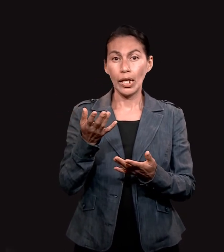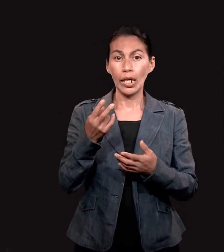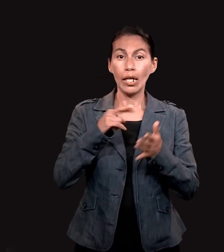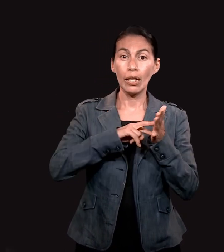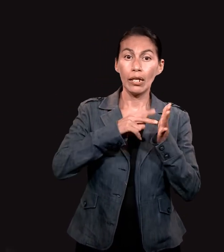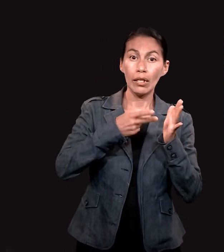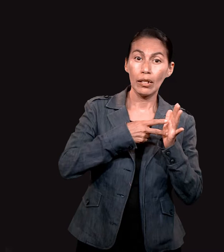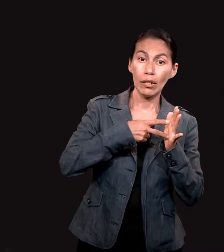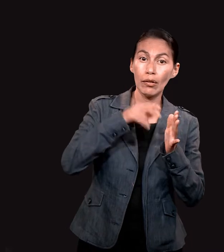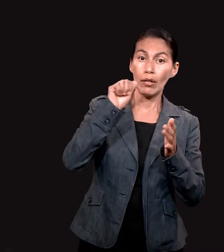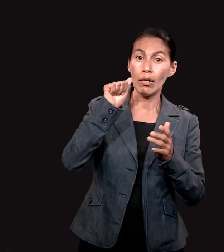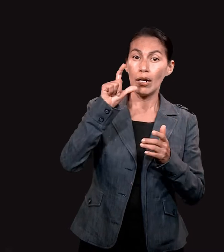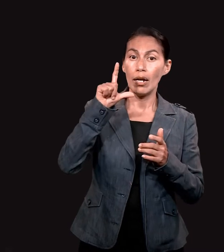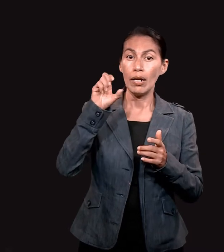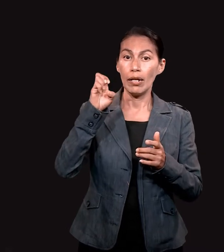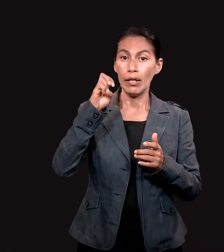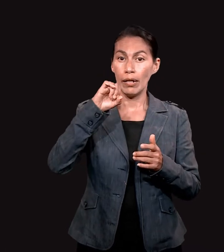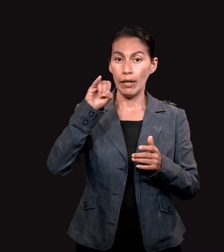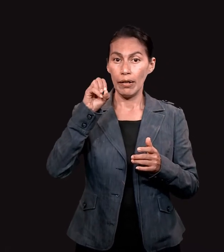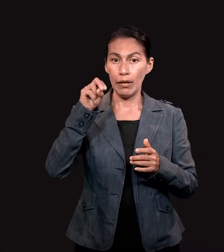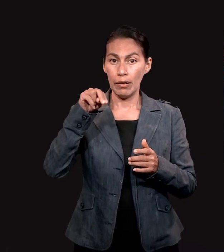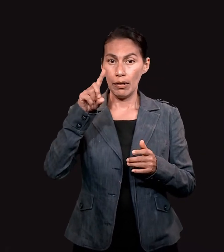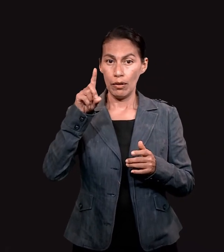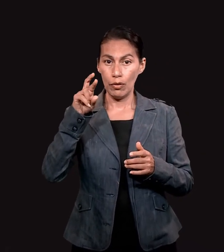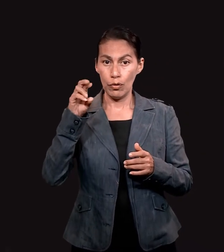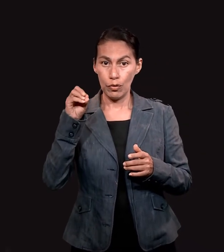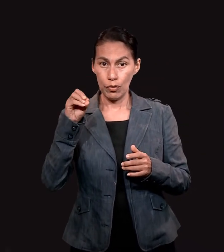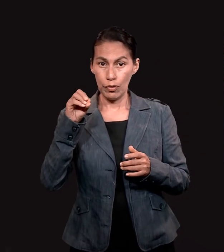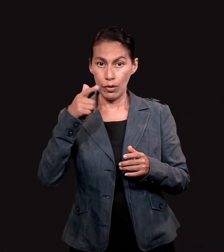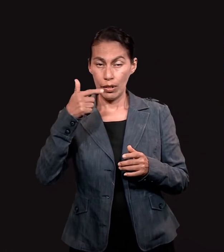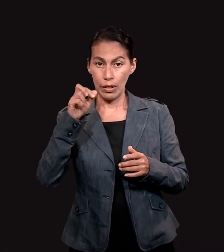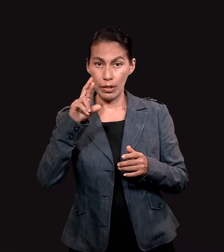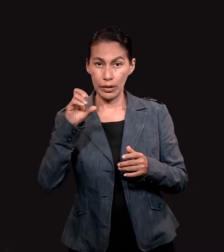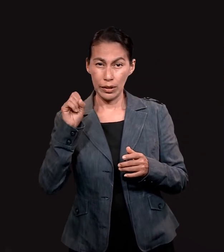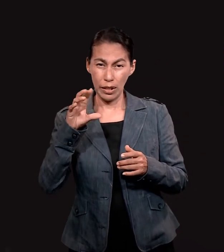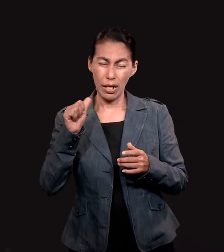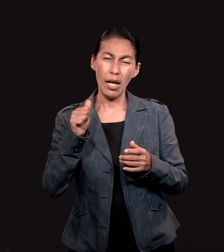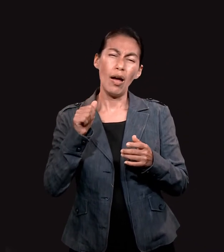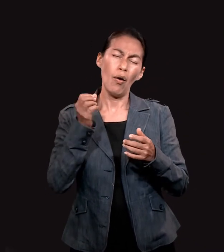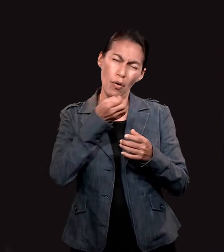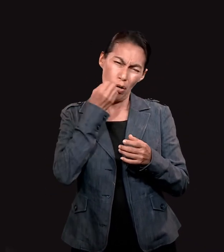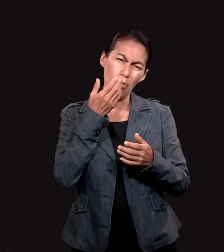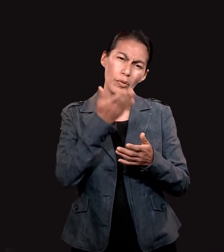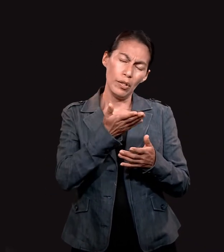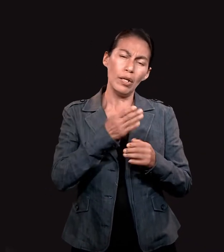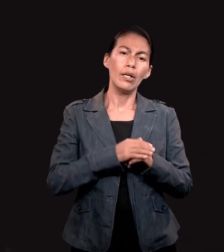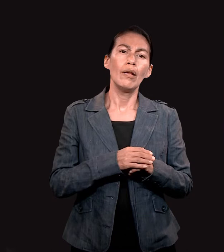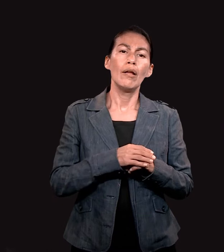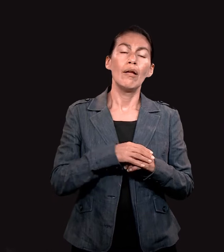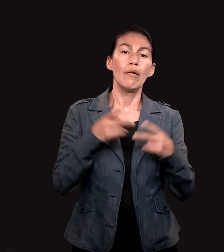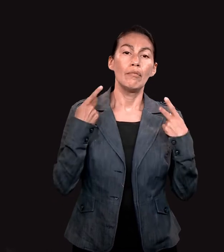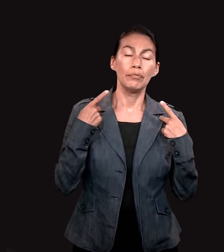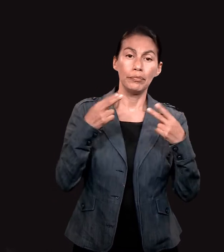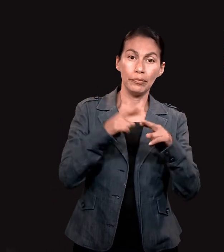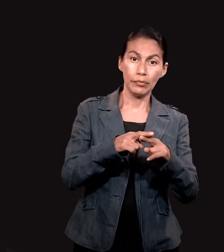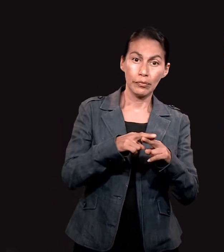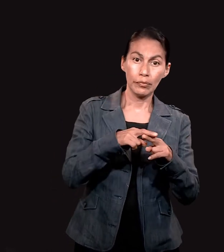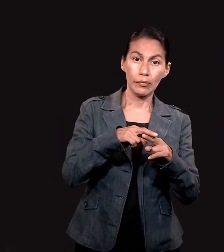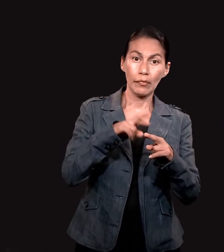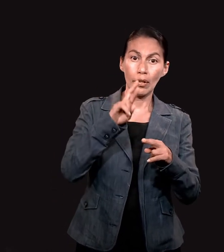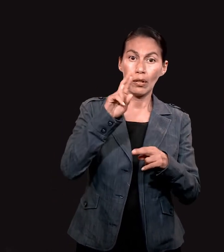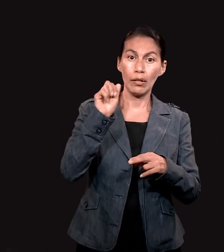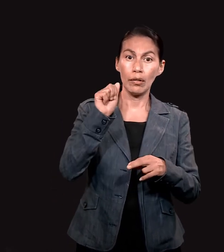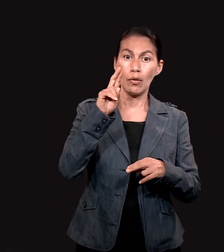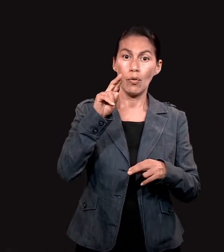favor, orar fervientemente por el ingeniero Alejandro García, está en recuperación. El profesor Raúl